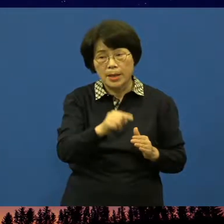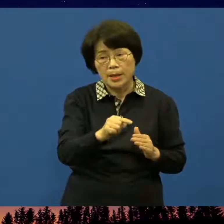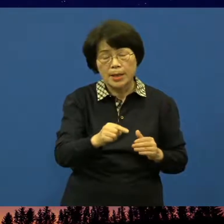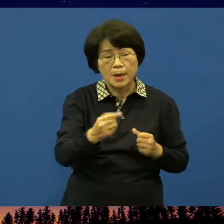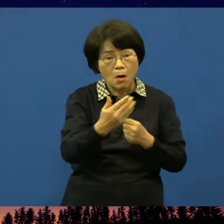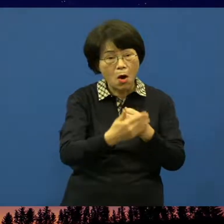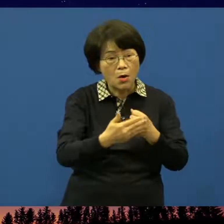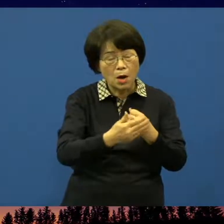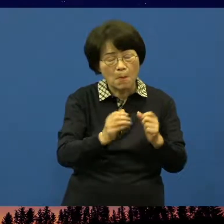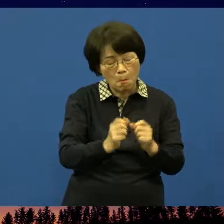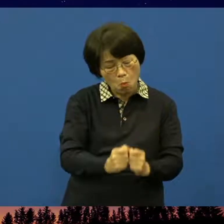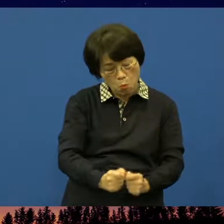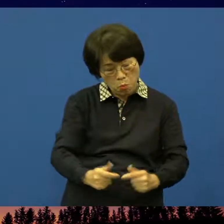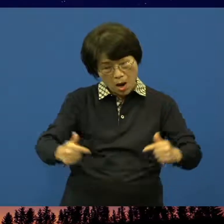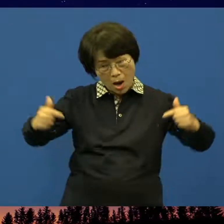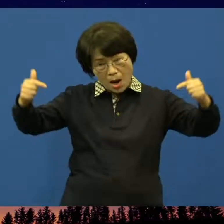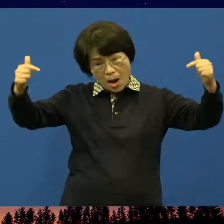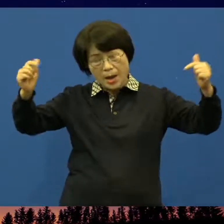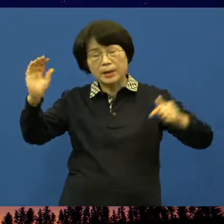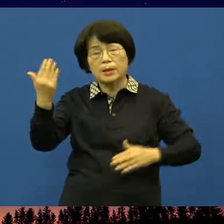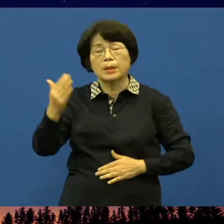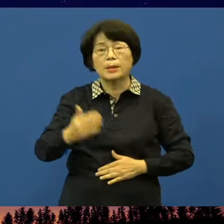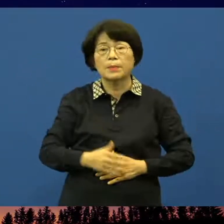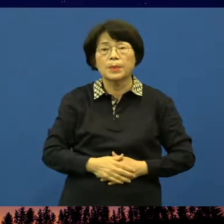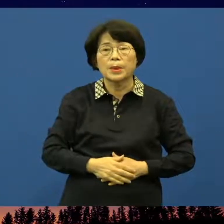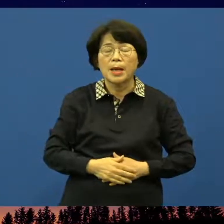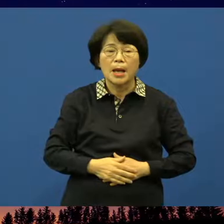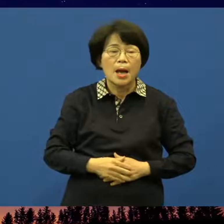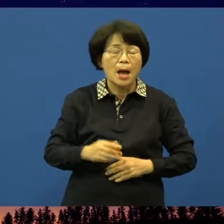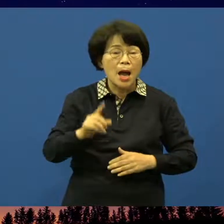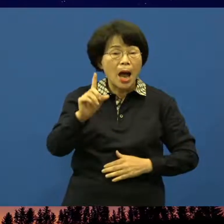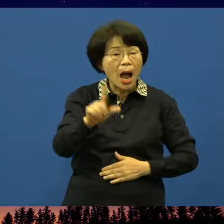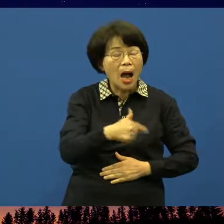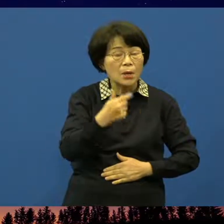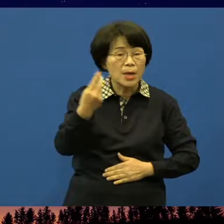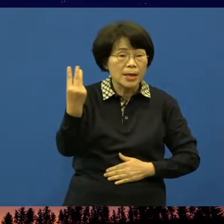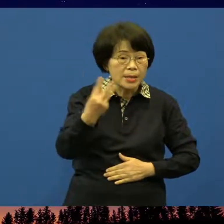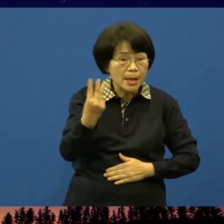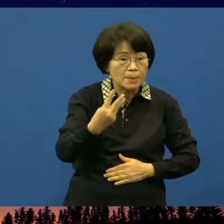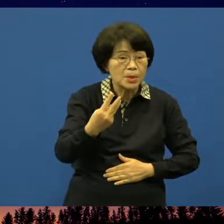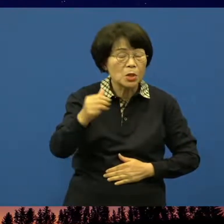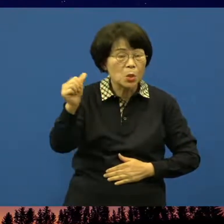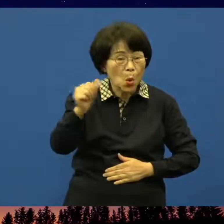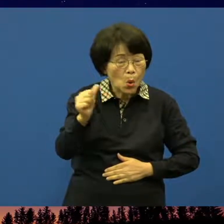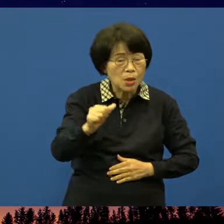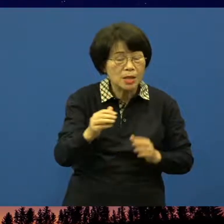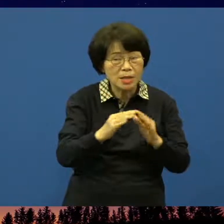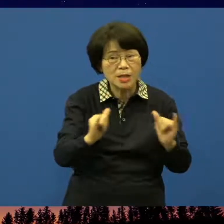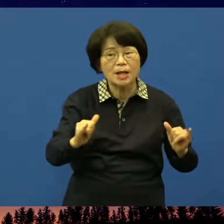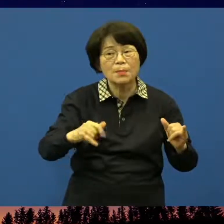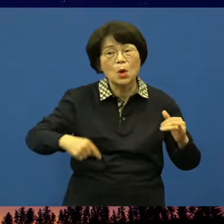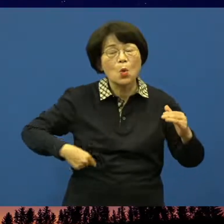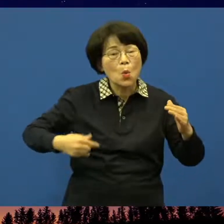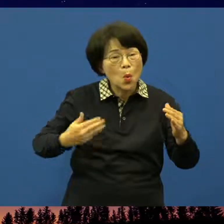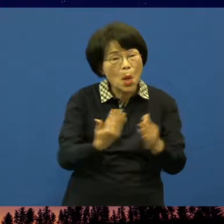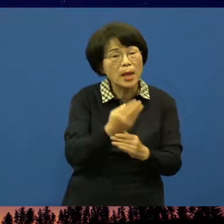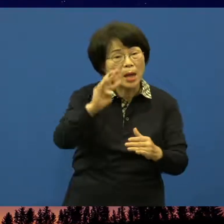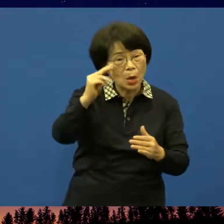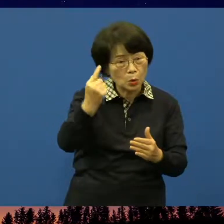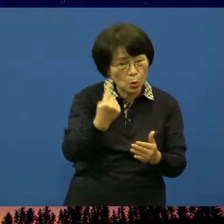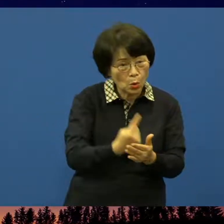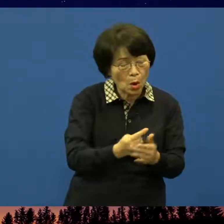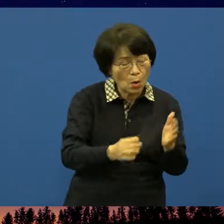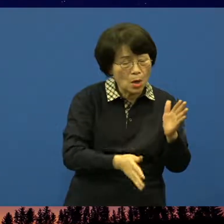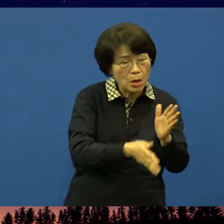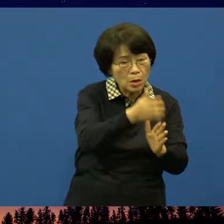역사가 일어나잖아요. 그죠? 이게 하루에 3,000명, 하루에 5,000명, 나중에 셀 수 없는 무리들이 주께로 돌아오고 그 도시를